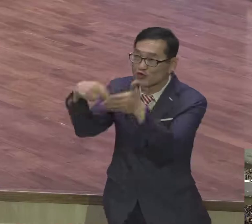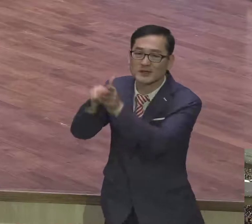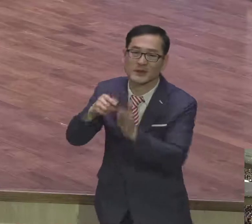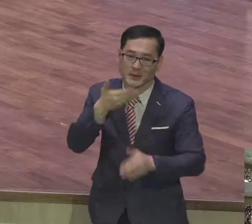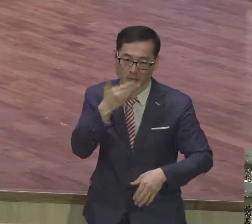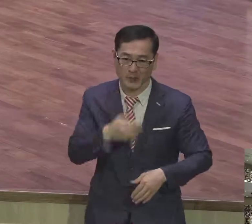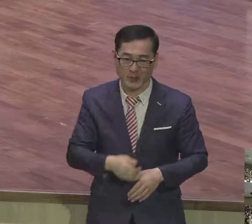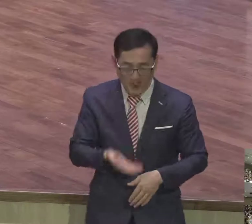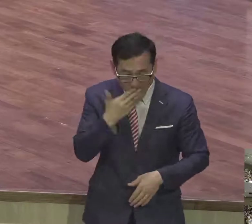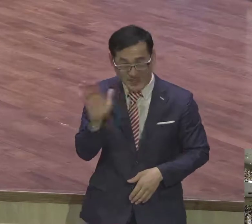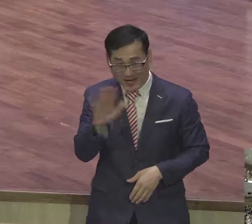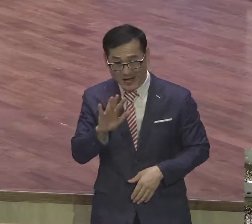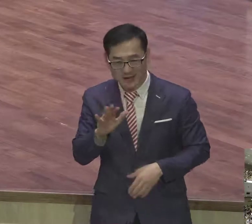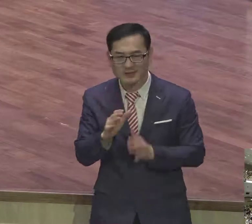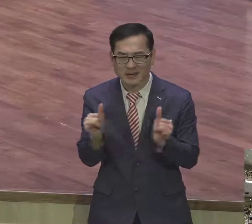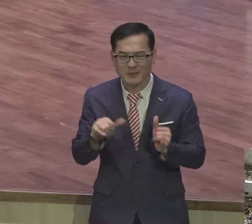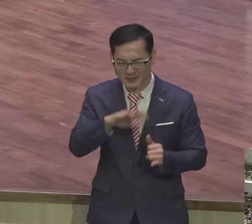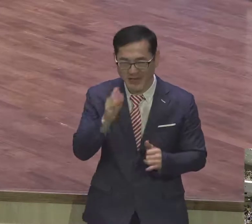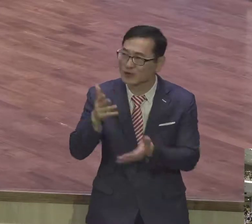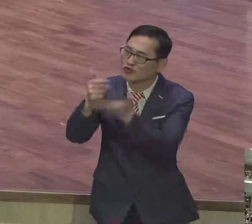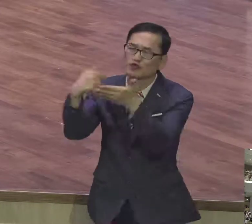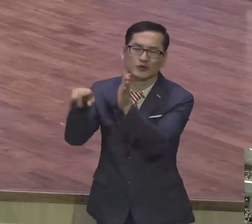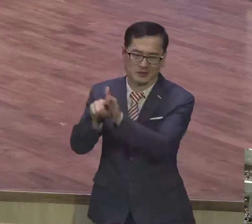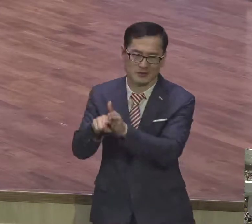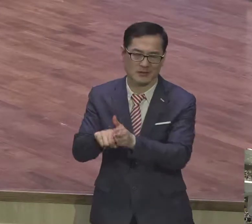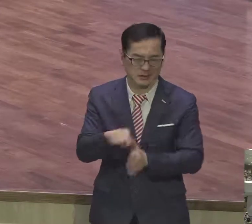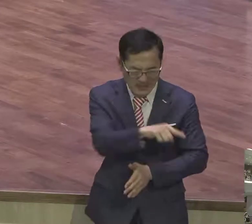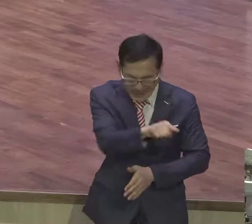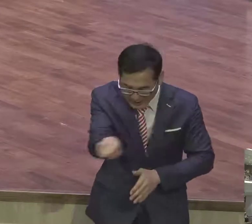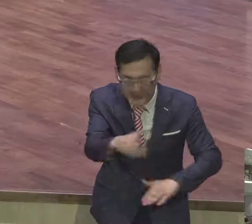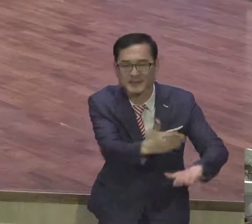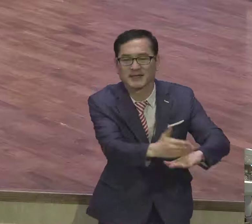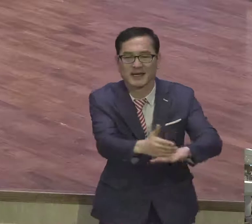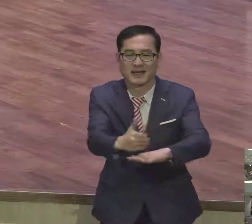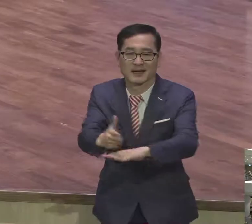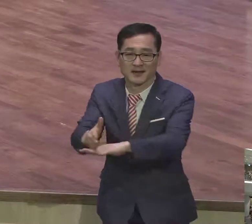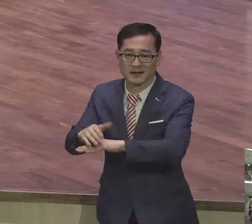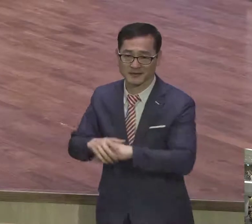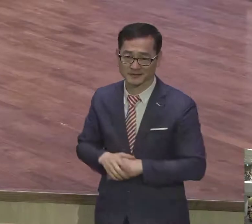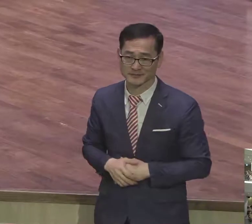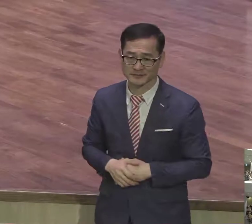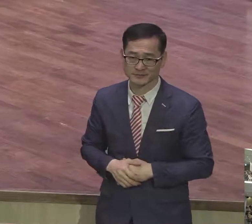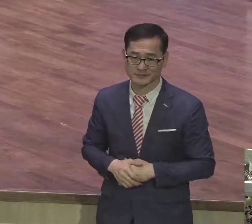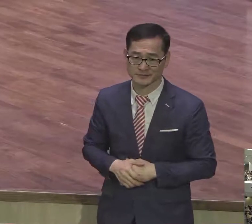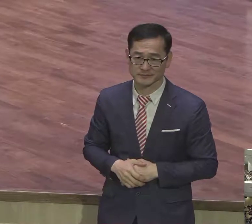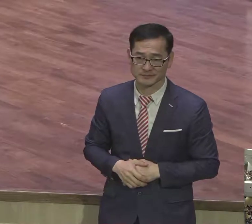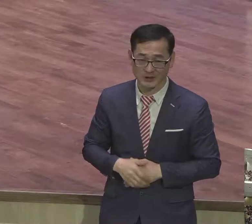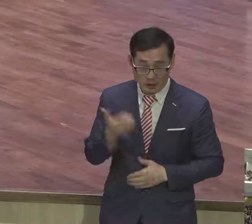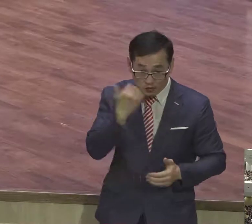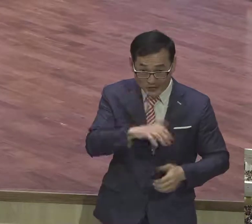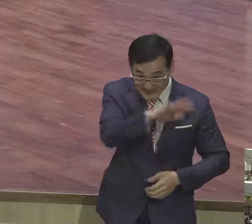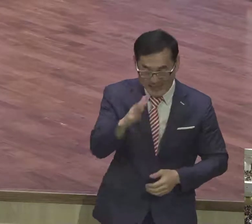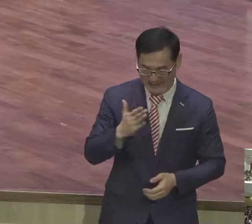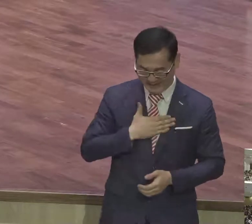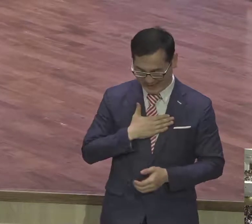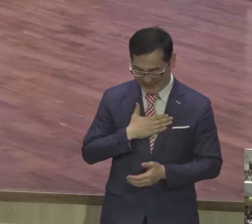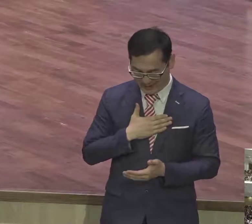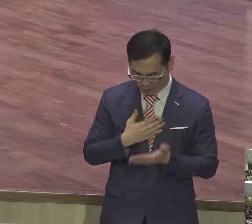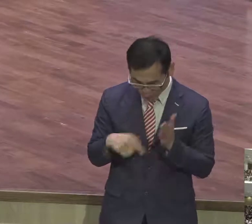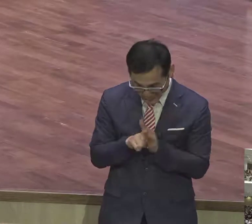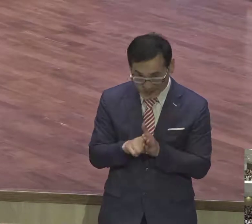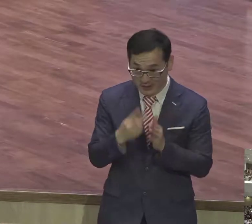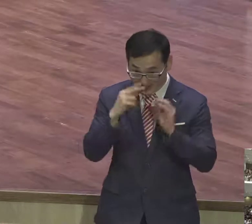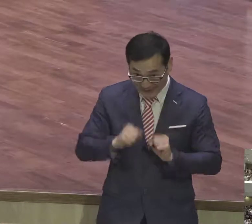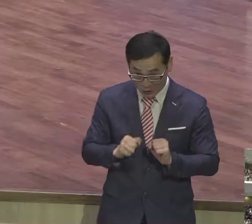않는 자도 주를 위하여 먹지 아니하며 하나님께 감사하느니라 우리 중에 누구든지 자기를 위하여 사는 자도 없고 자기를 위하여